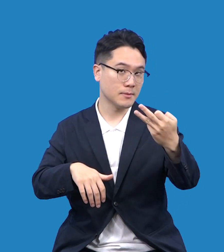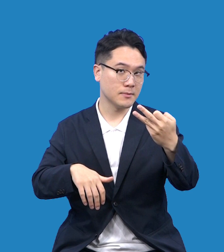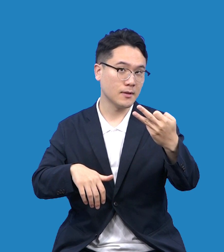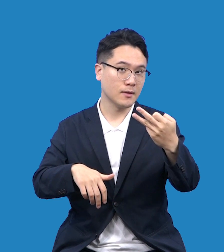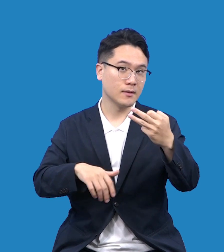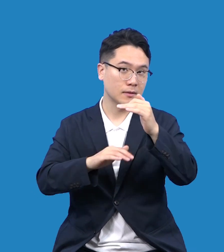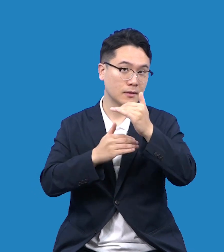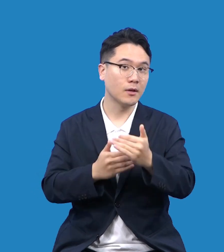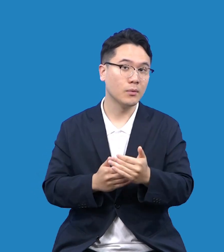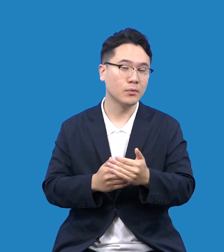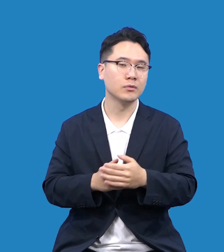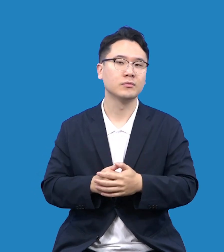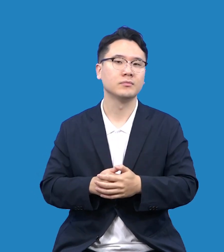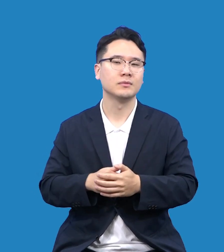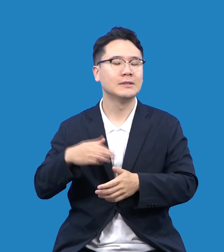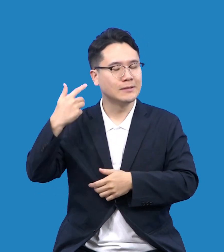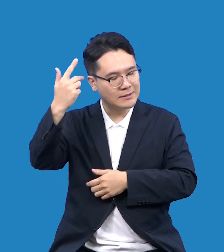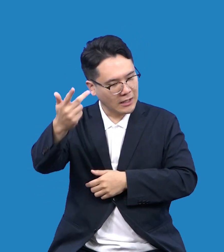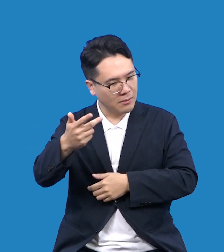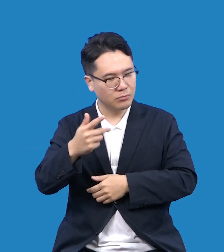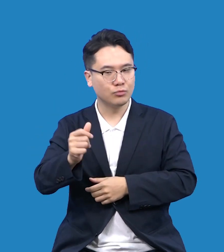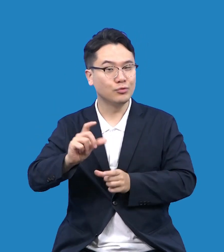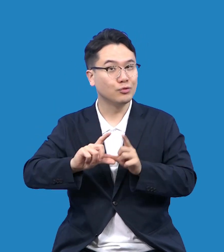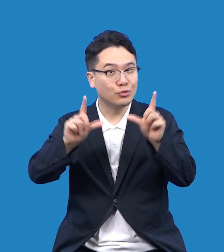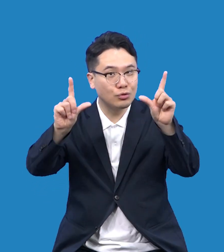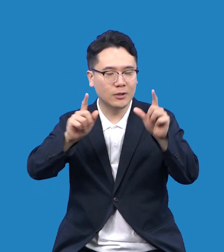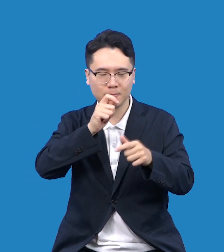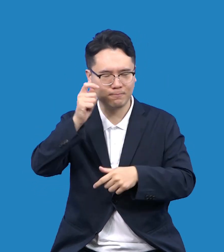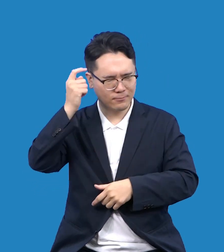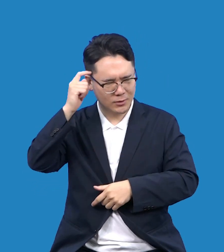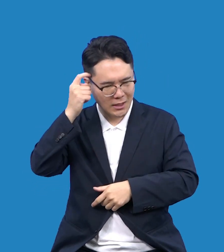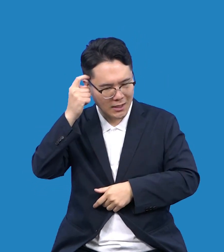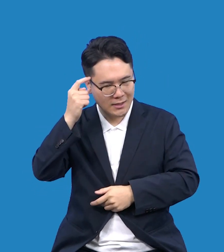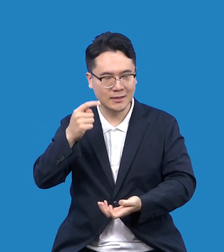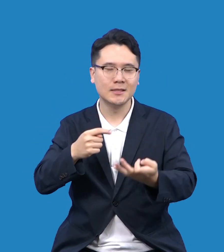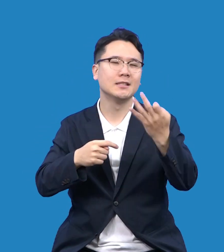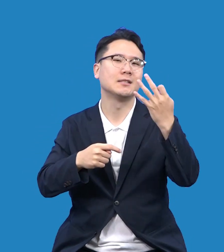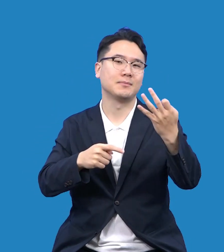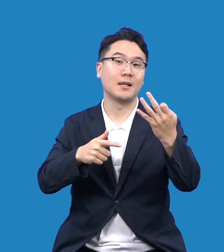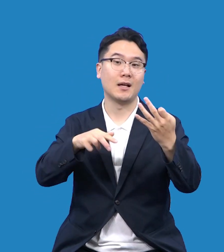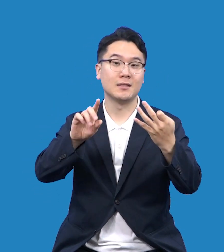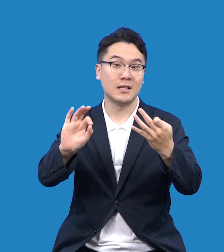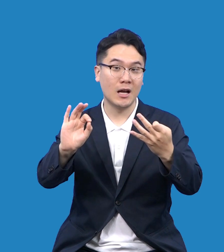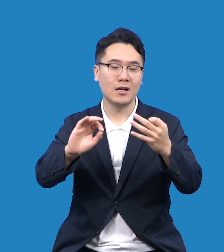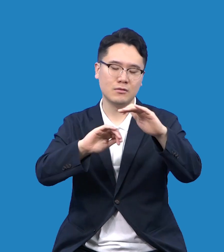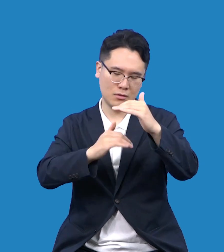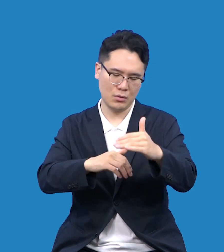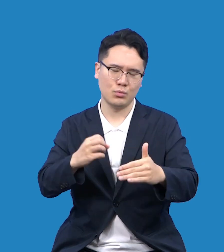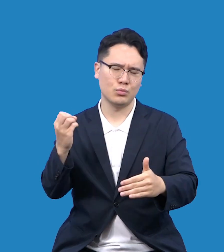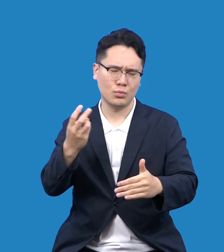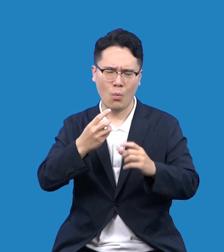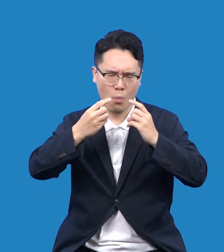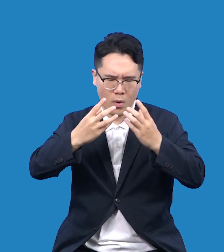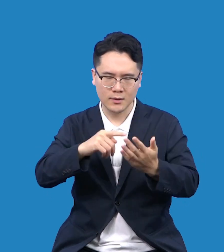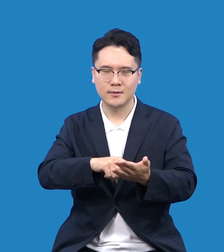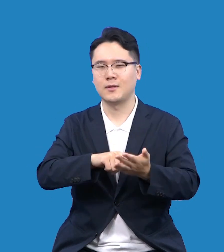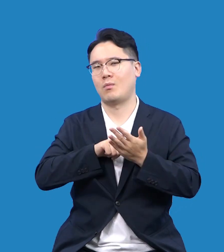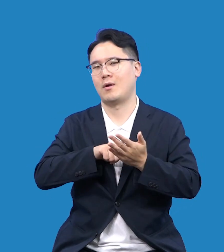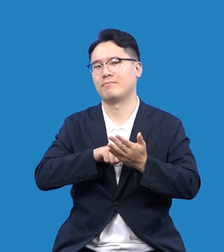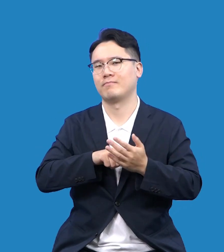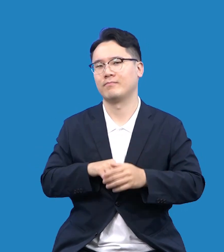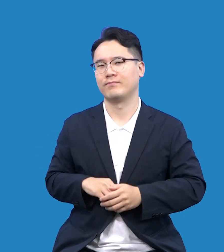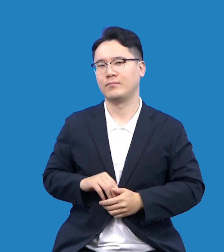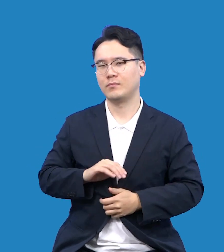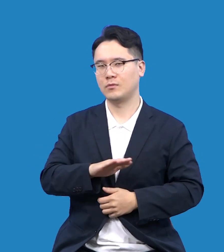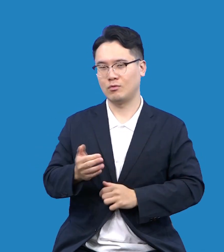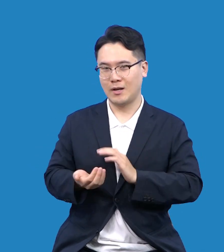다음 주일에 우리가 묵상할 14장에서 더 분명하게 드러납니다. 자, 미리 14장에서 한